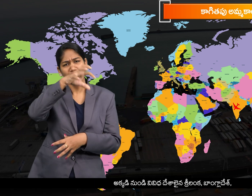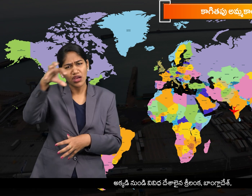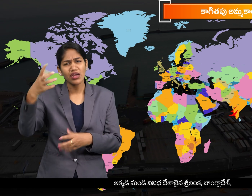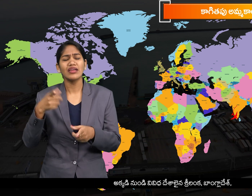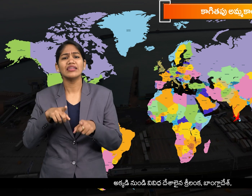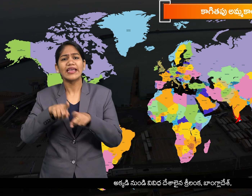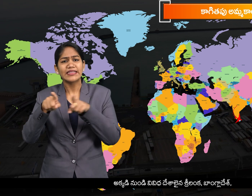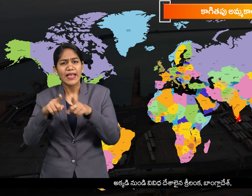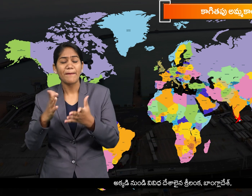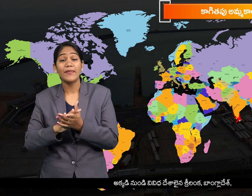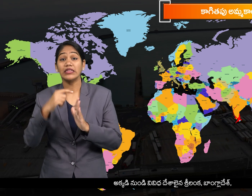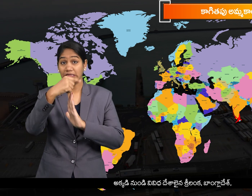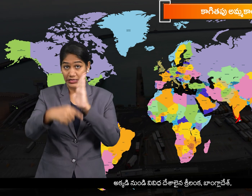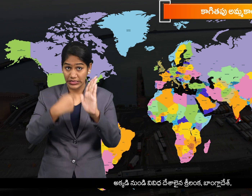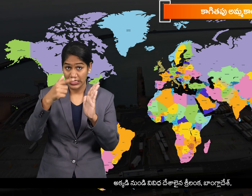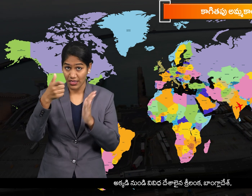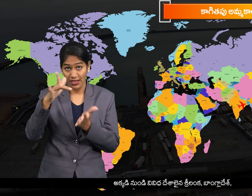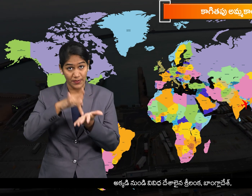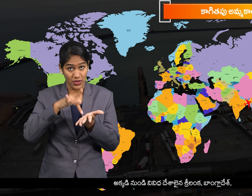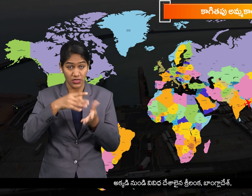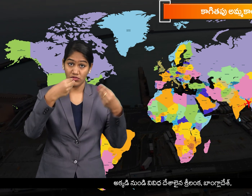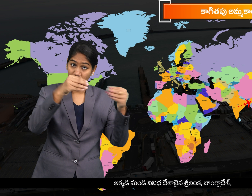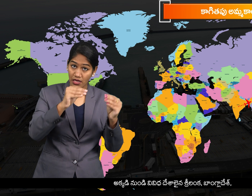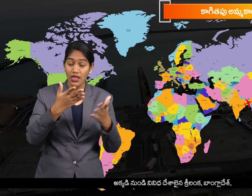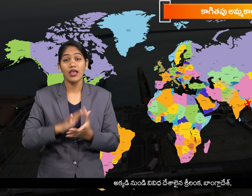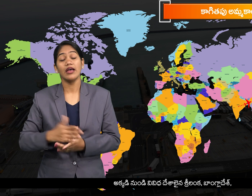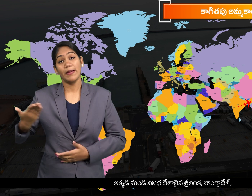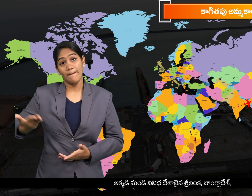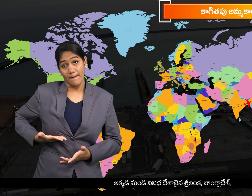అక్కడి నుండి వివిధ దేశాలైన శ్రీలంక, బంగ్లాదేశ్,